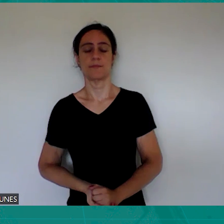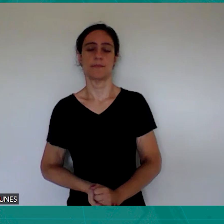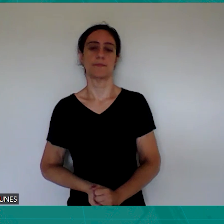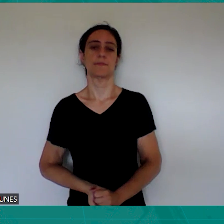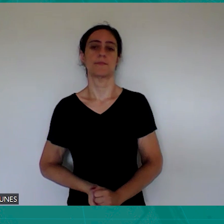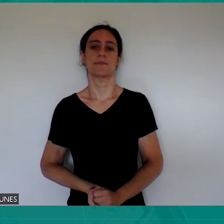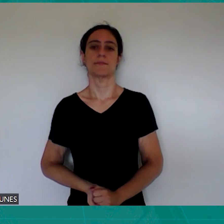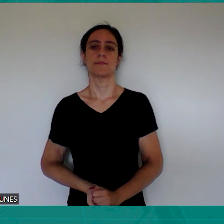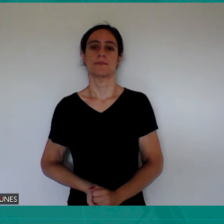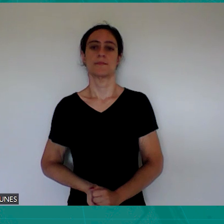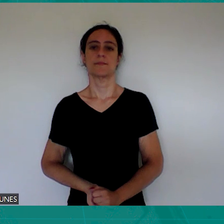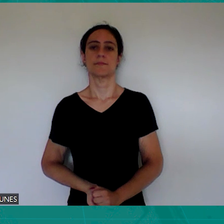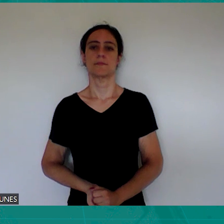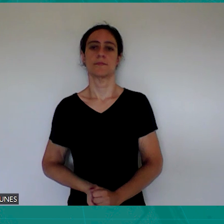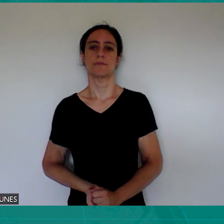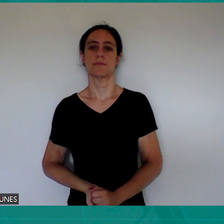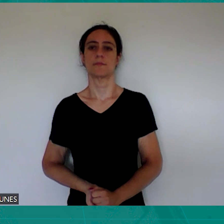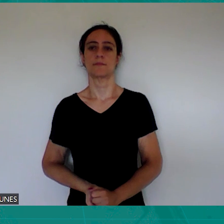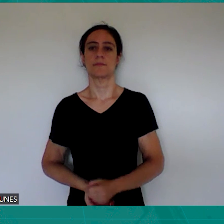Hein?